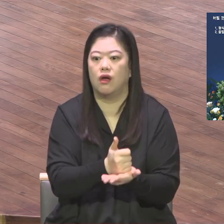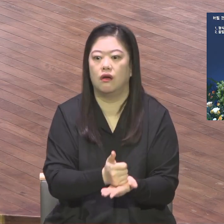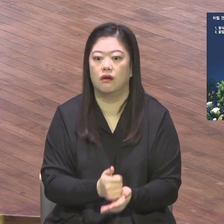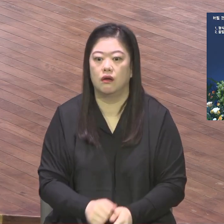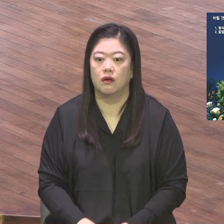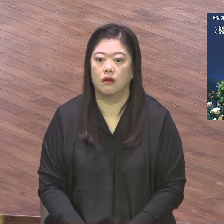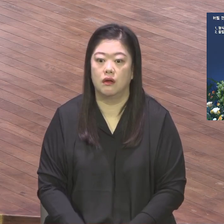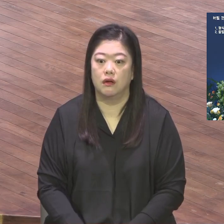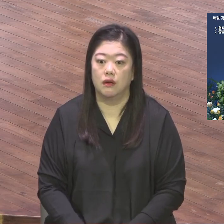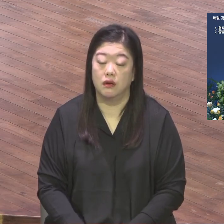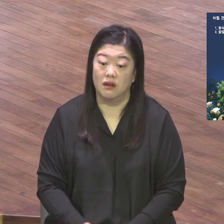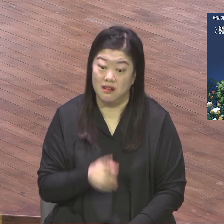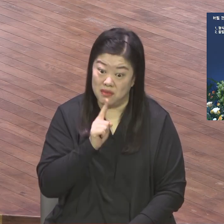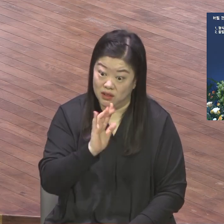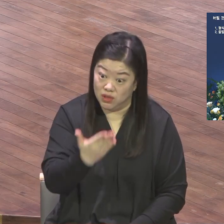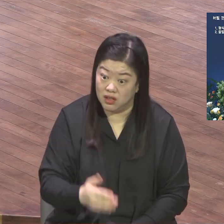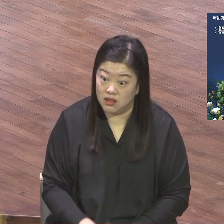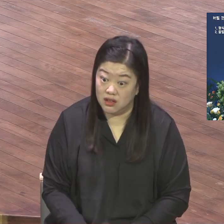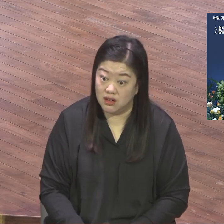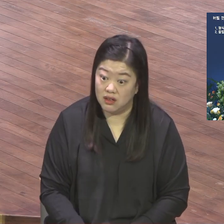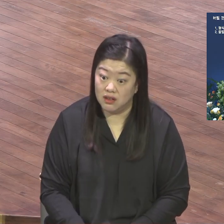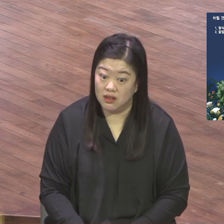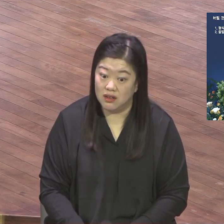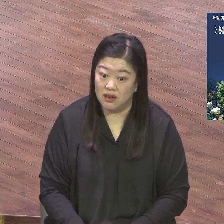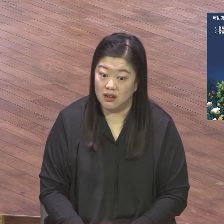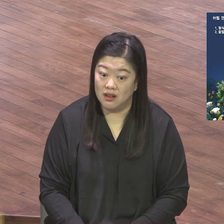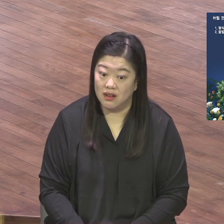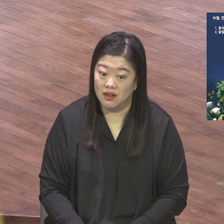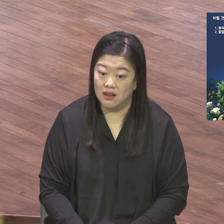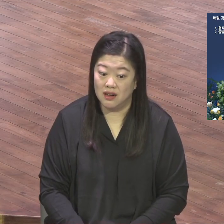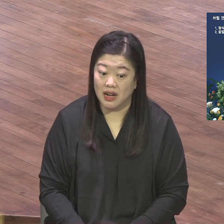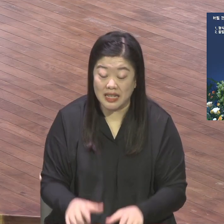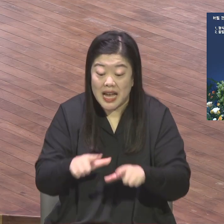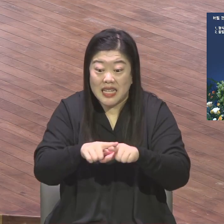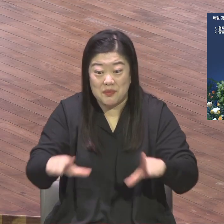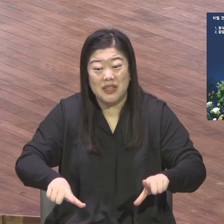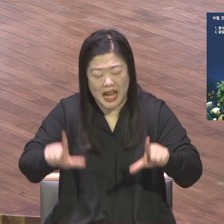겁니다. 지금 이 지적을 하는 겁니다.